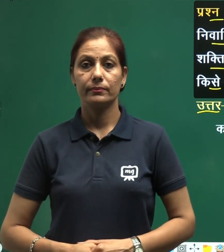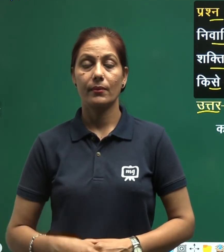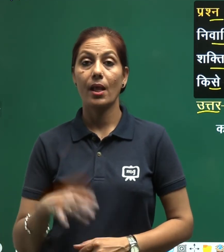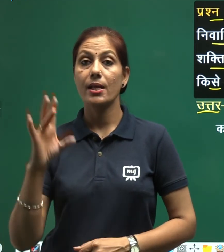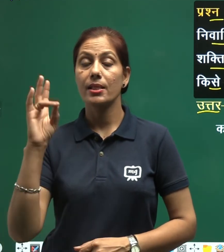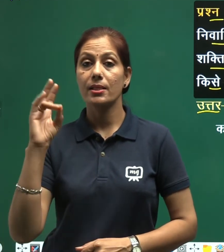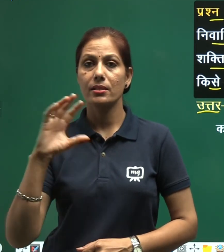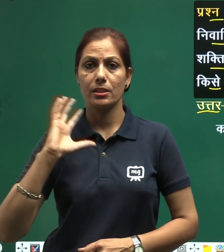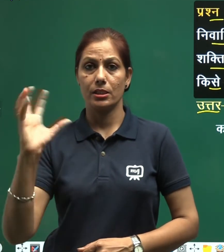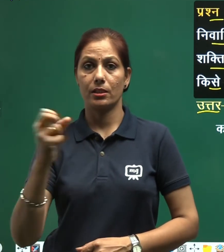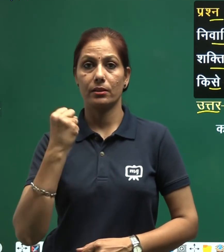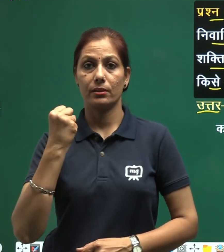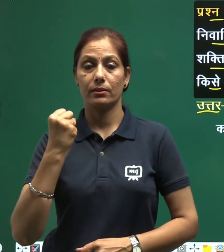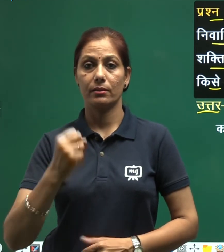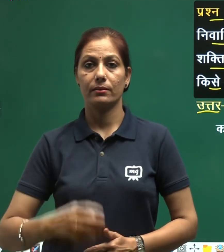तीसरी शक्ति